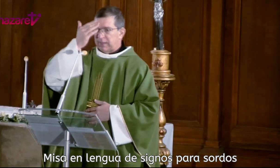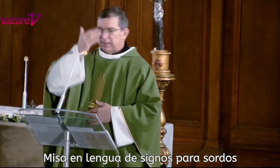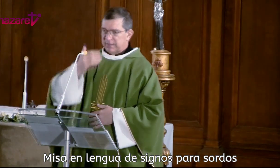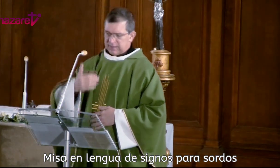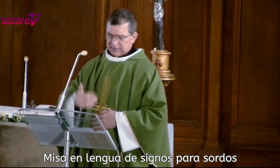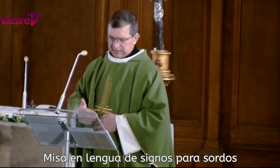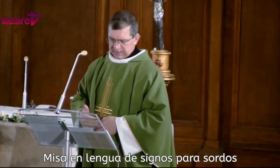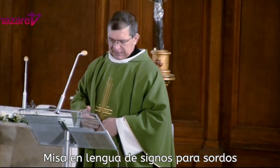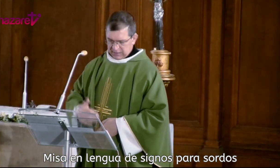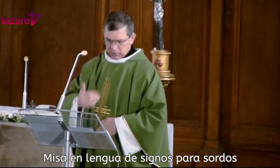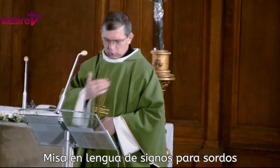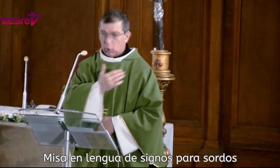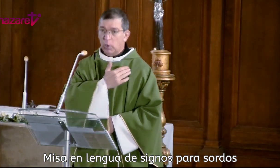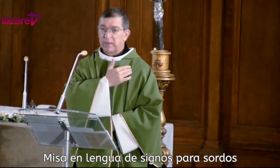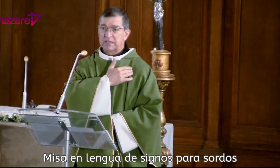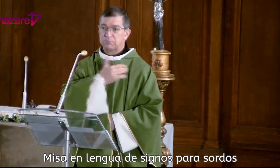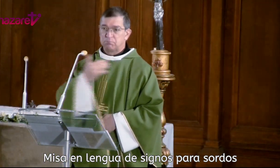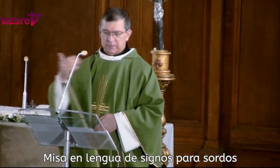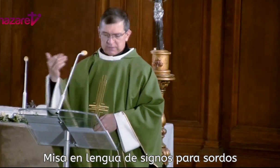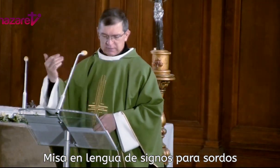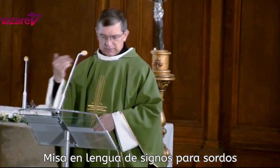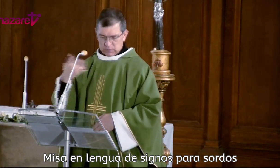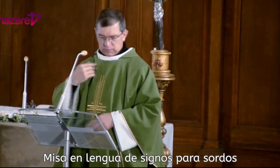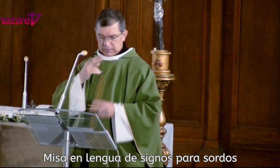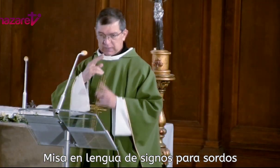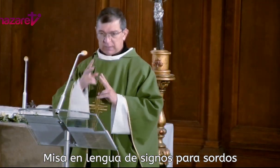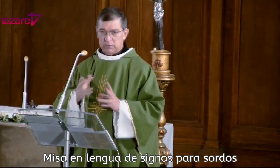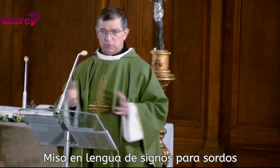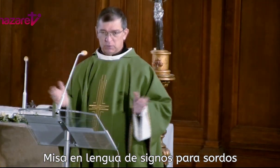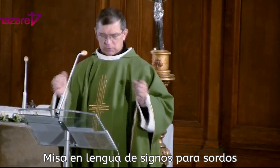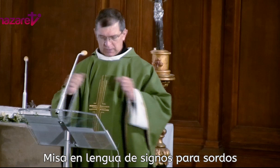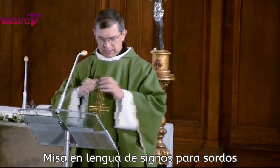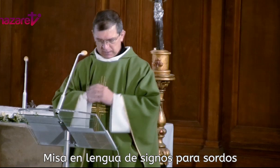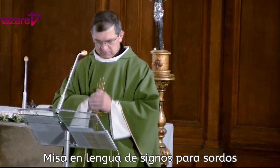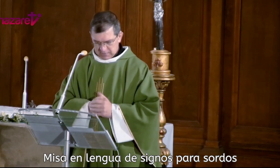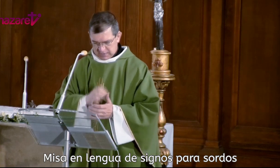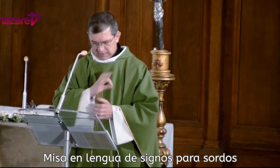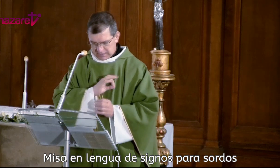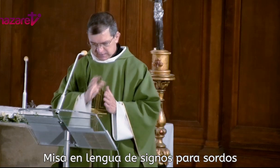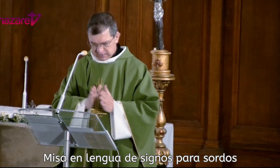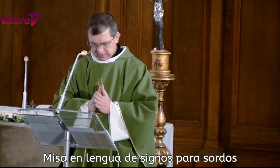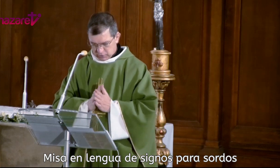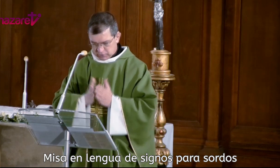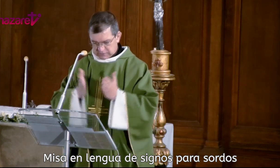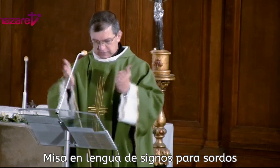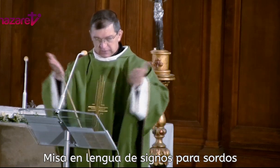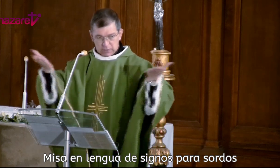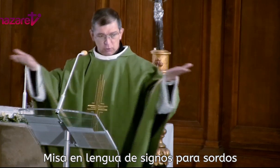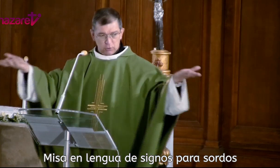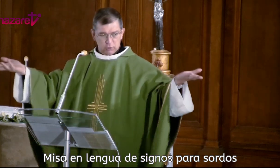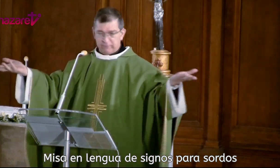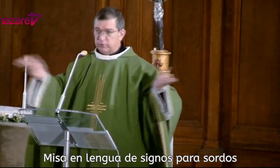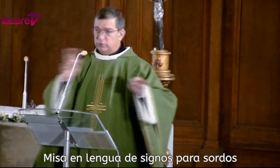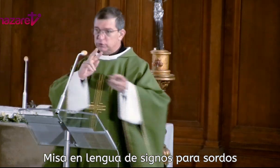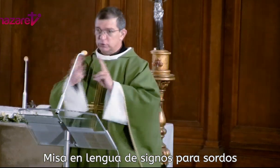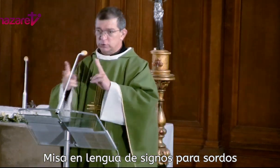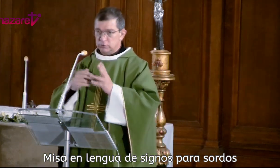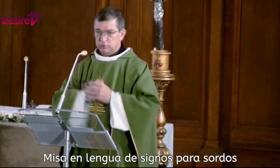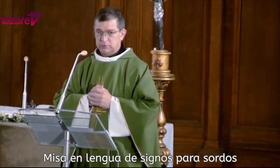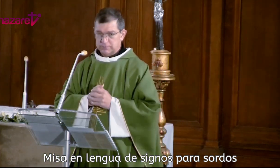Padre, del Hijo y del Espíritu Santo. Amén. El Señor esté con vosotros. Y con